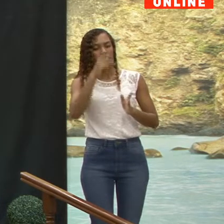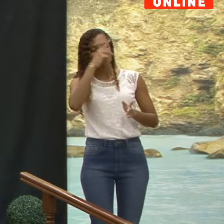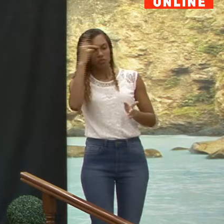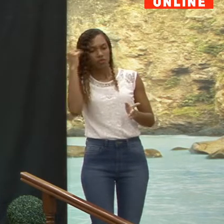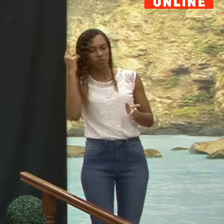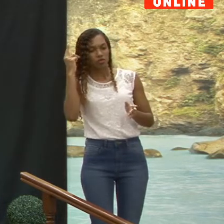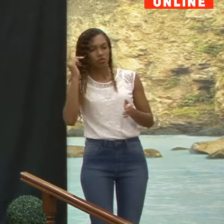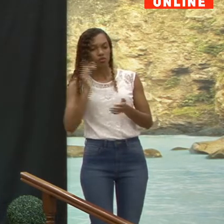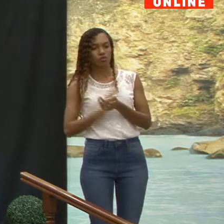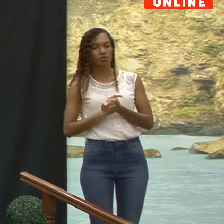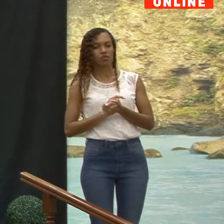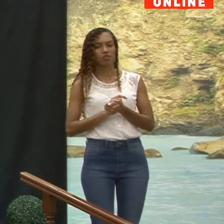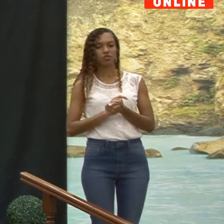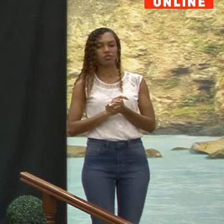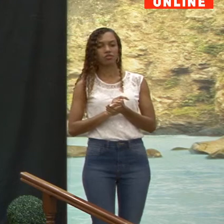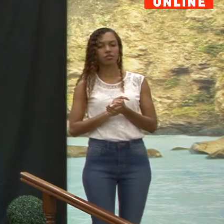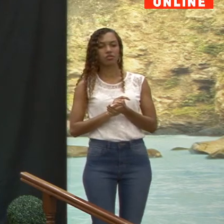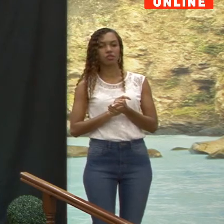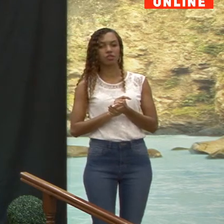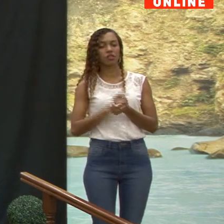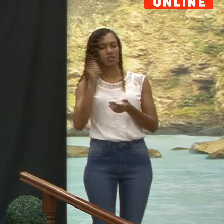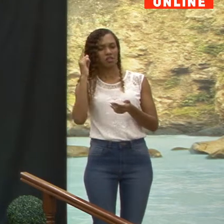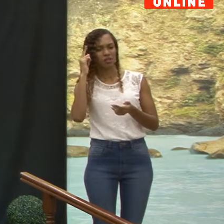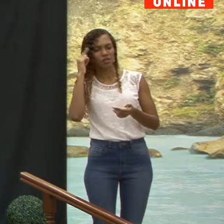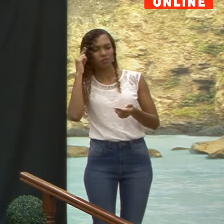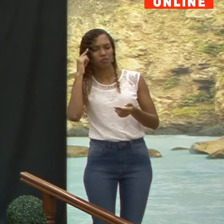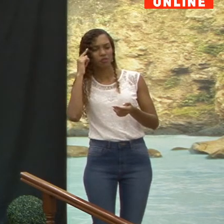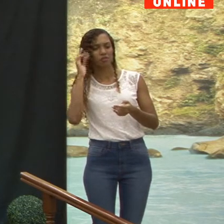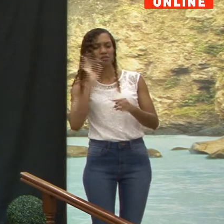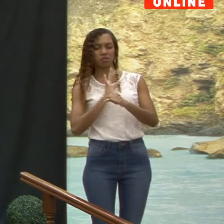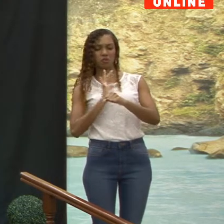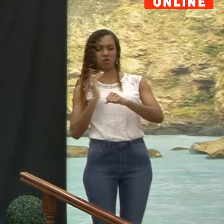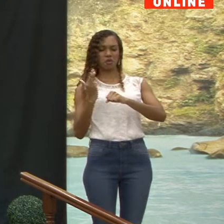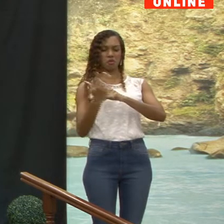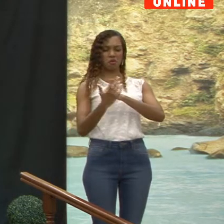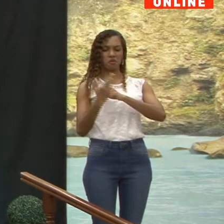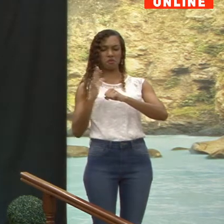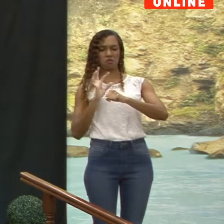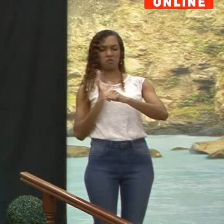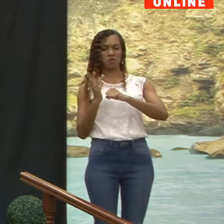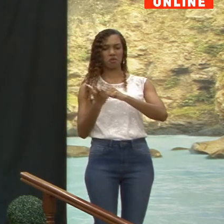Tem pessoas que pensam que está com Covid-19 e não está.